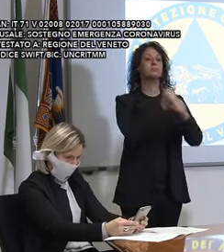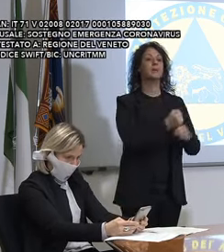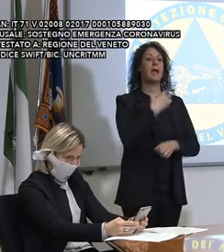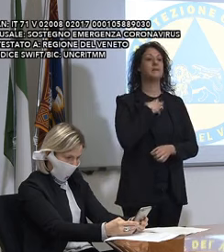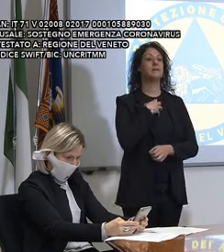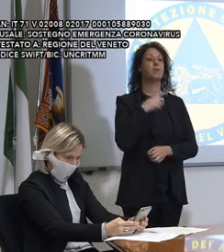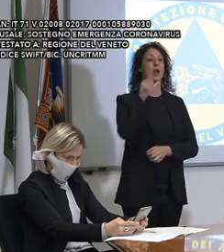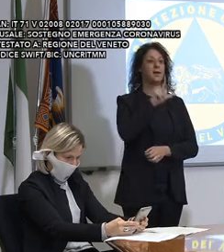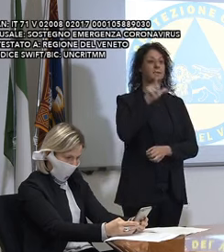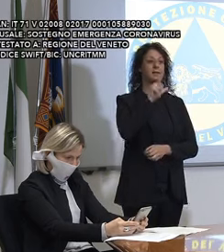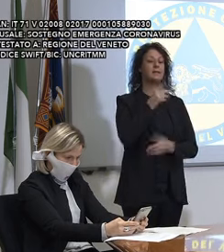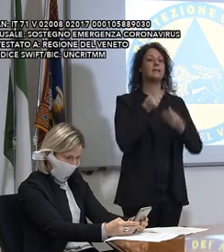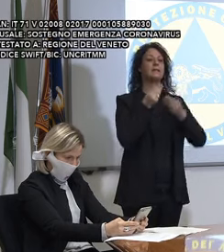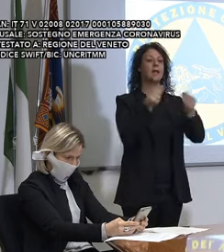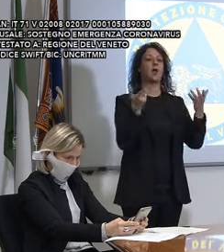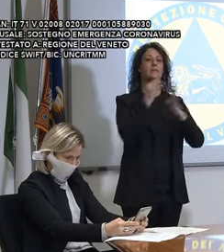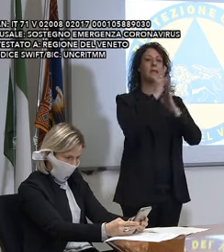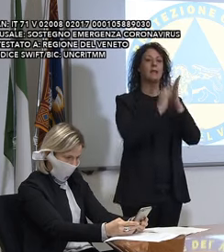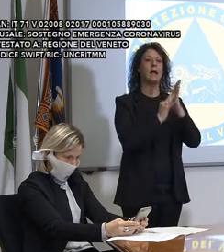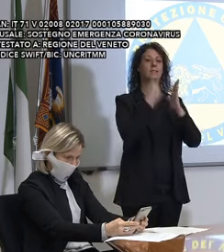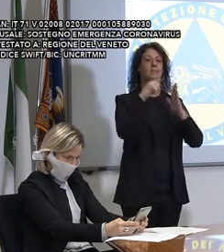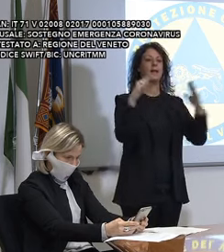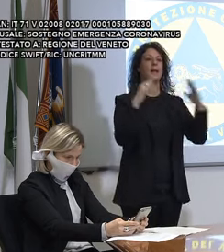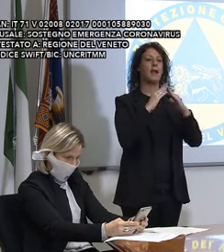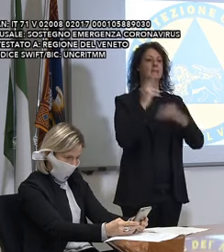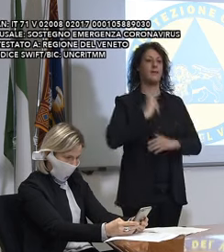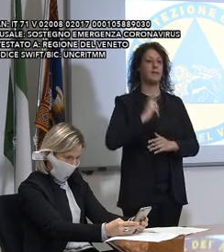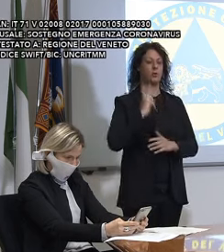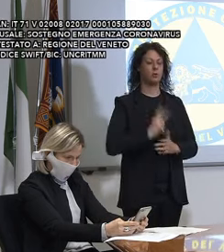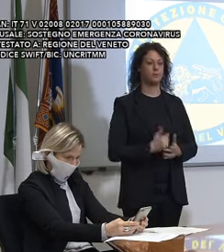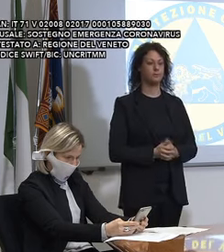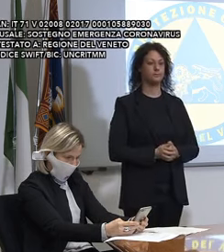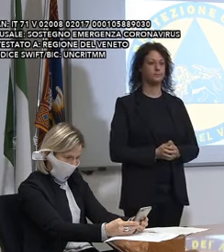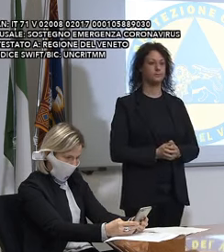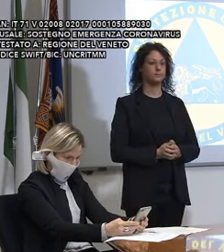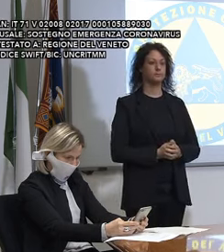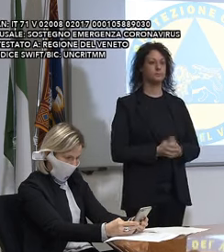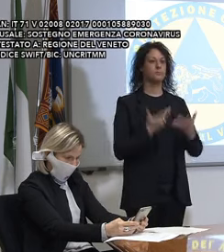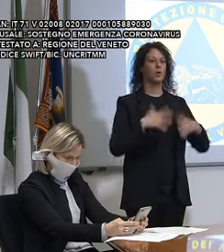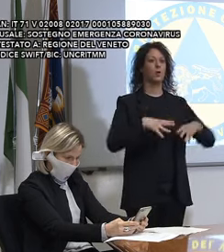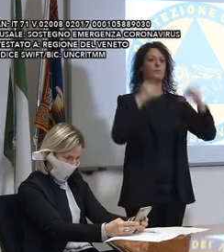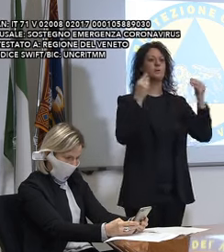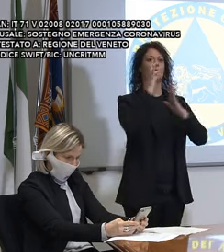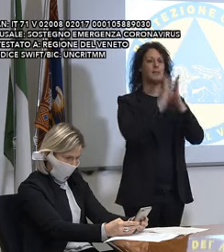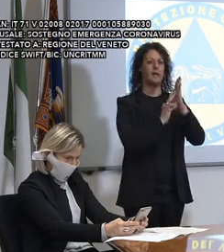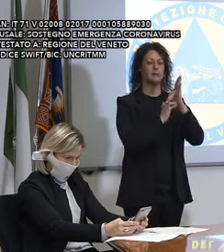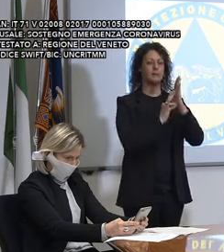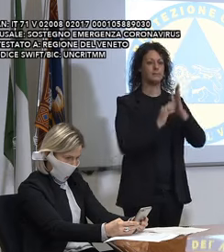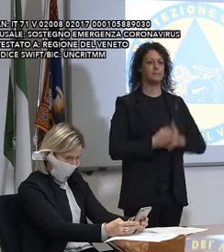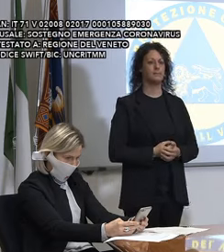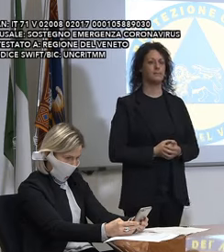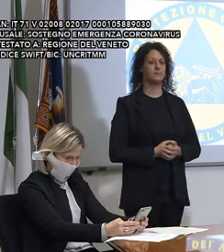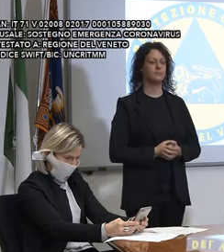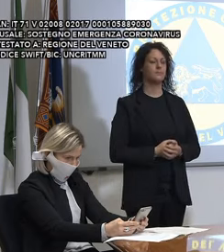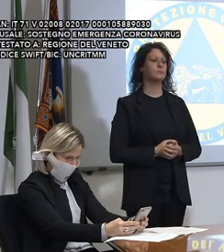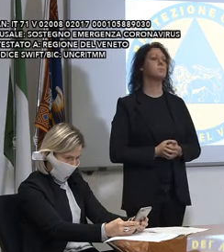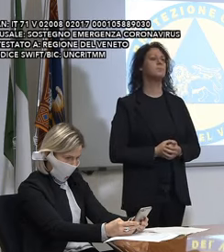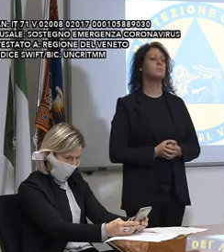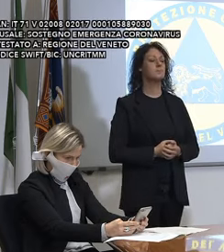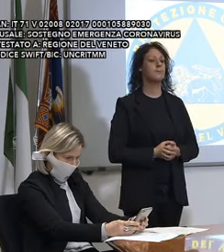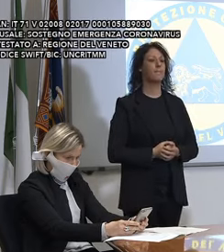darà i famosi dati delle case di riposo. Allora, inizierei con i dati. Allora, posso